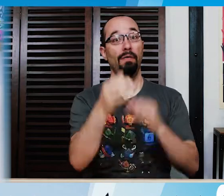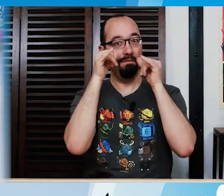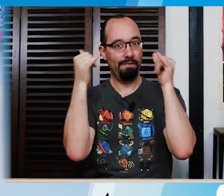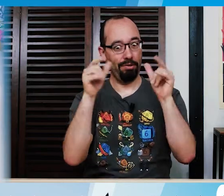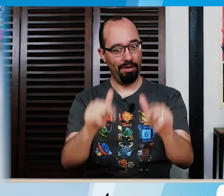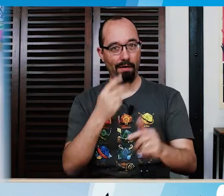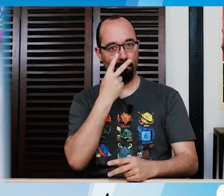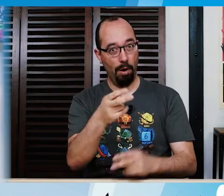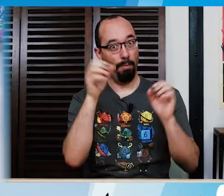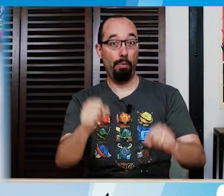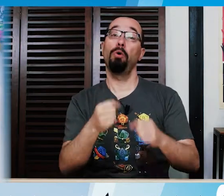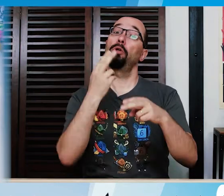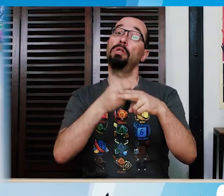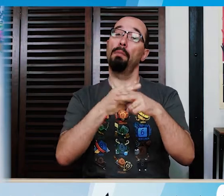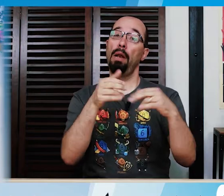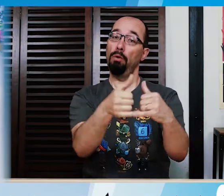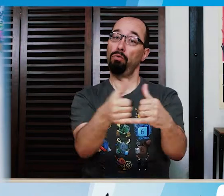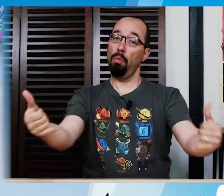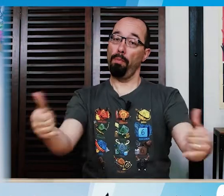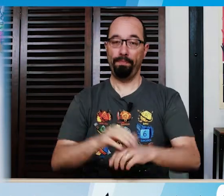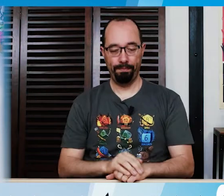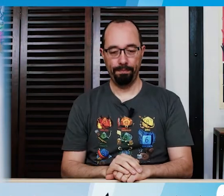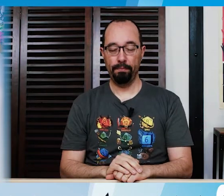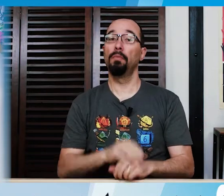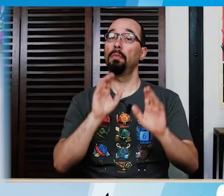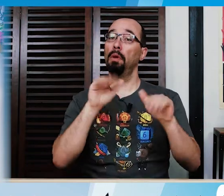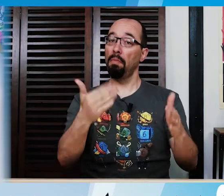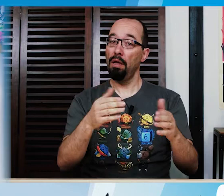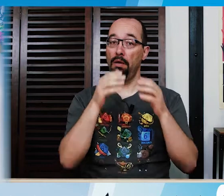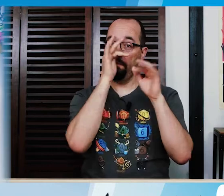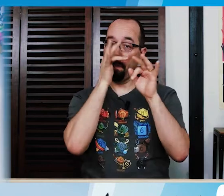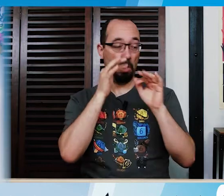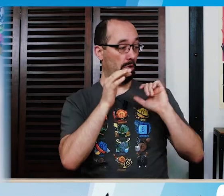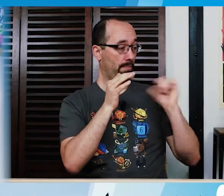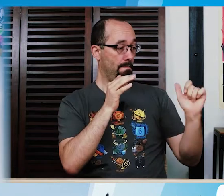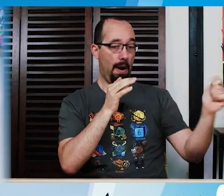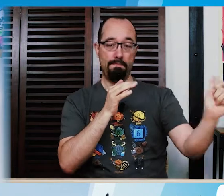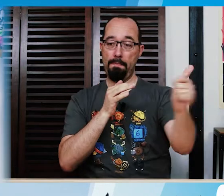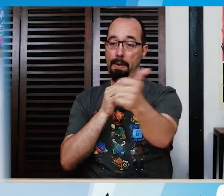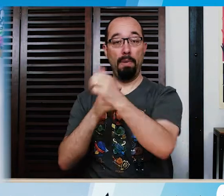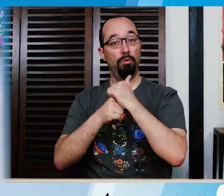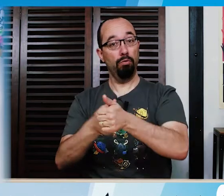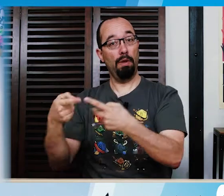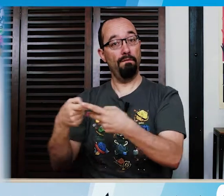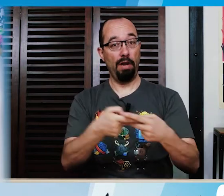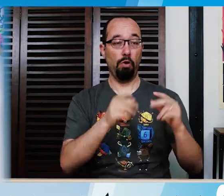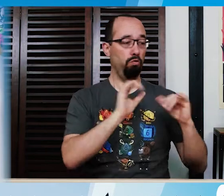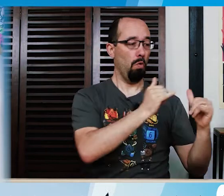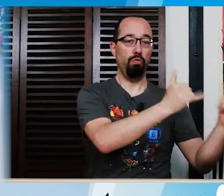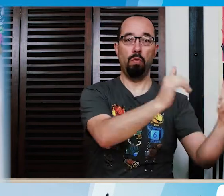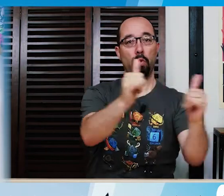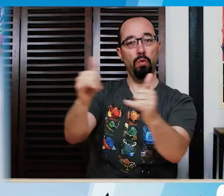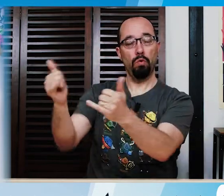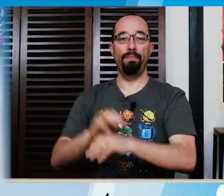de la table, face visible pour commencer un nouveau troupeau. Les fermiers jouent ensuite à tour de rôle dans le sens indiqué par la